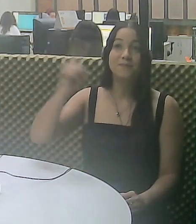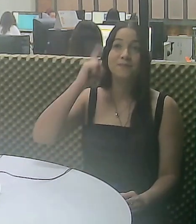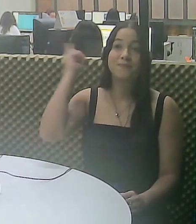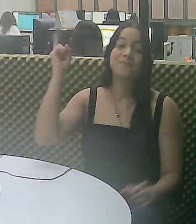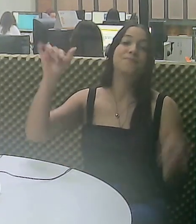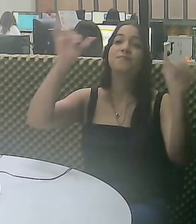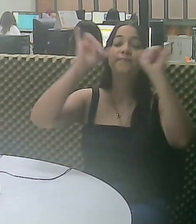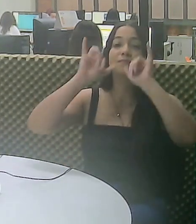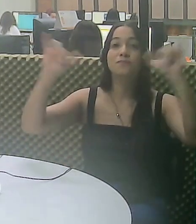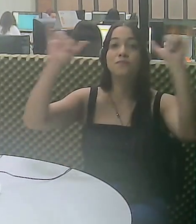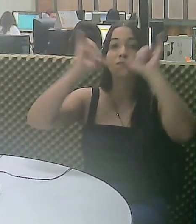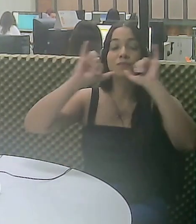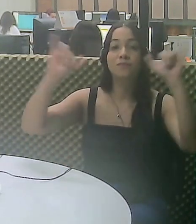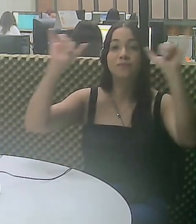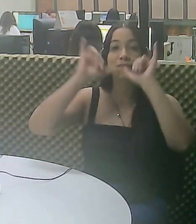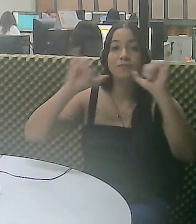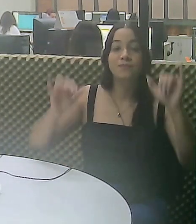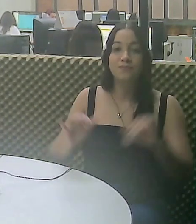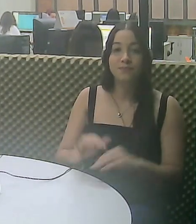Giro de